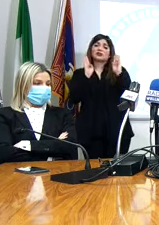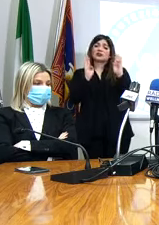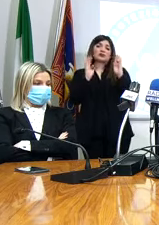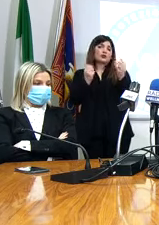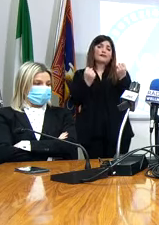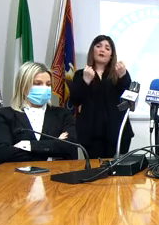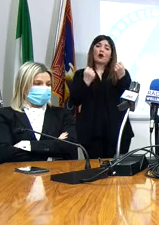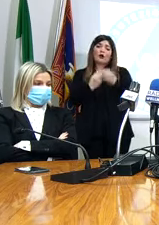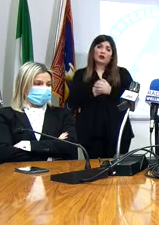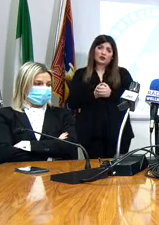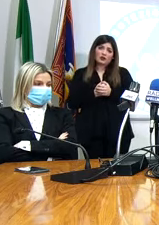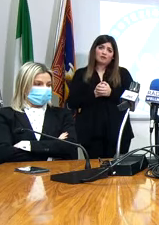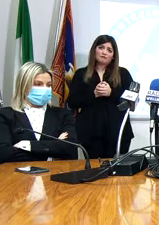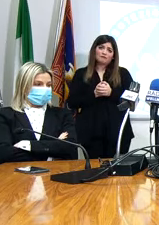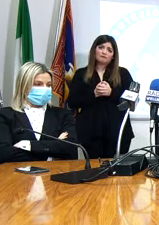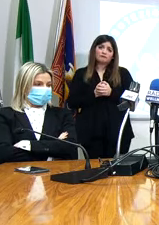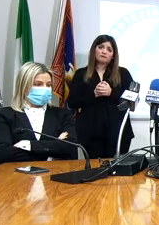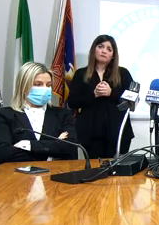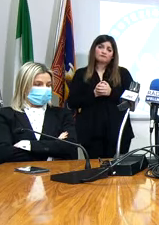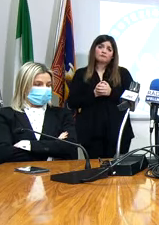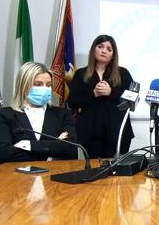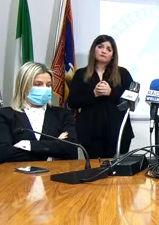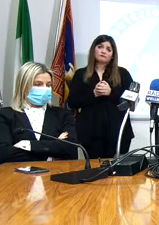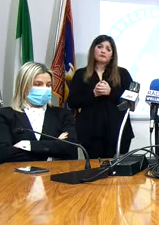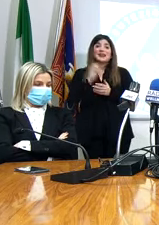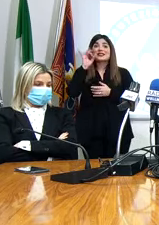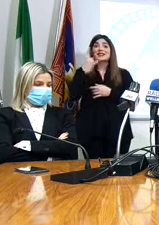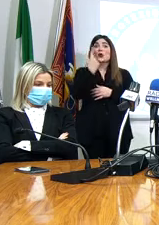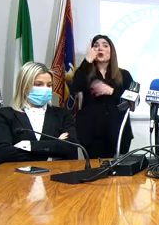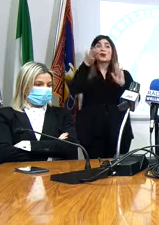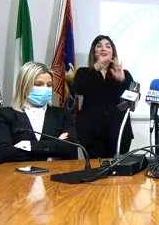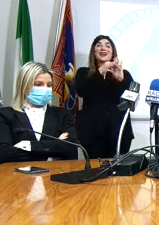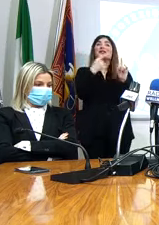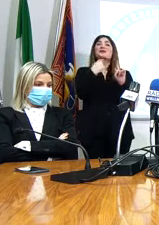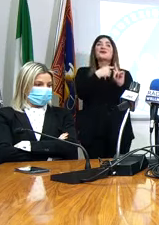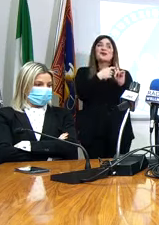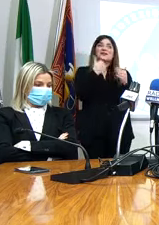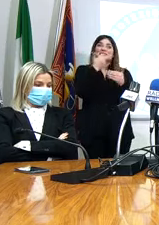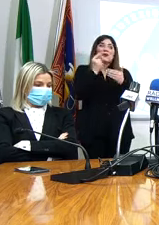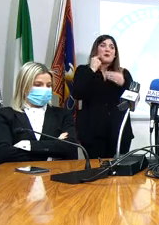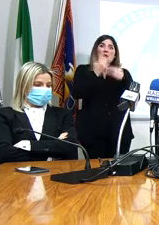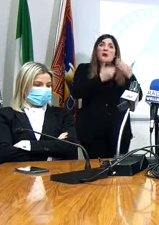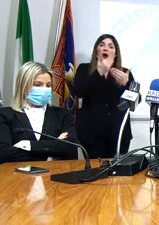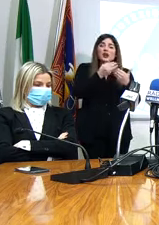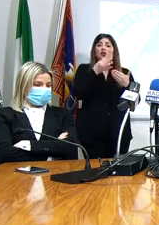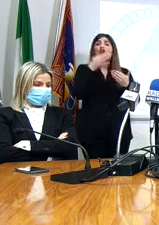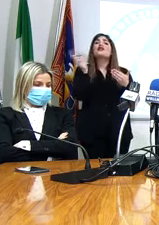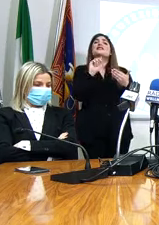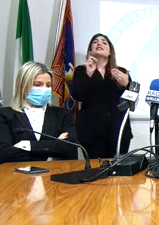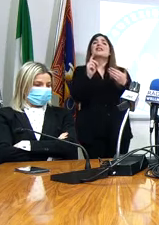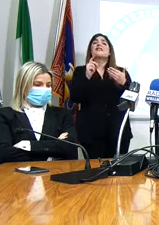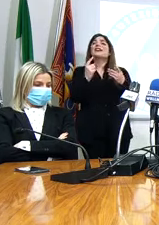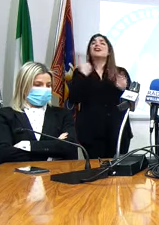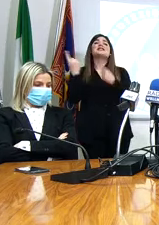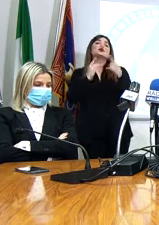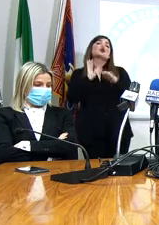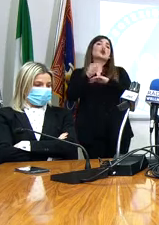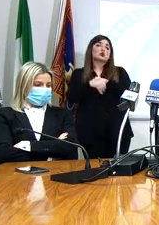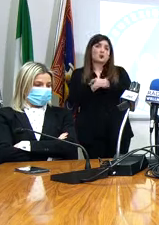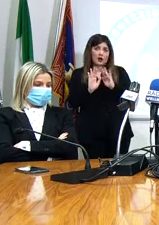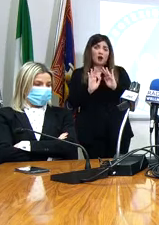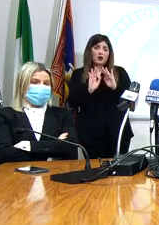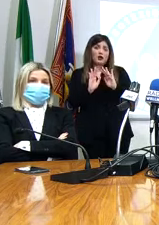Quindi restiamo dell'ottica che una rondine non fa primavera. Ricordiamoci che la strada è lunga. È lunga perché? Perché